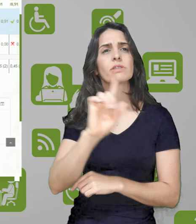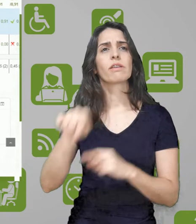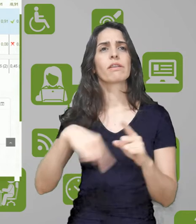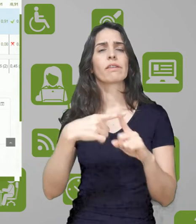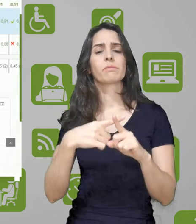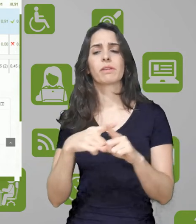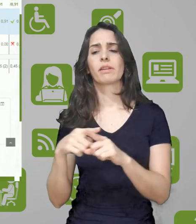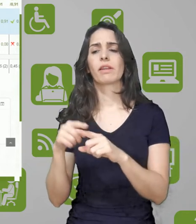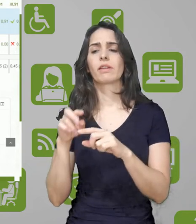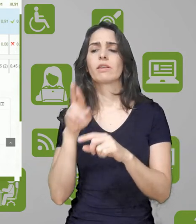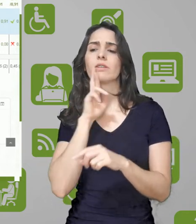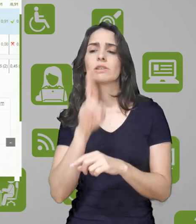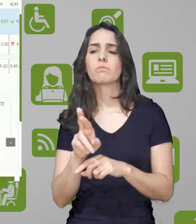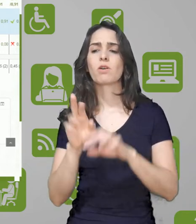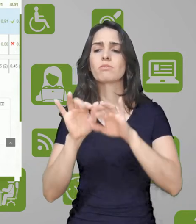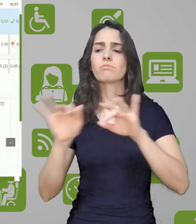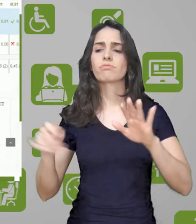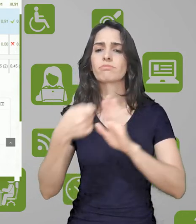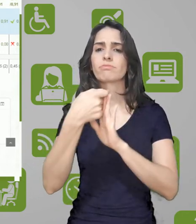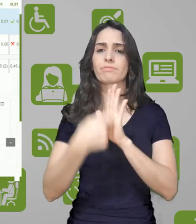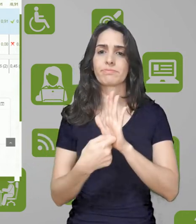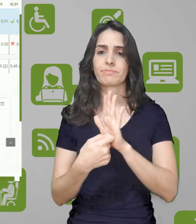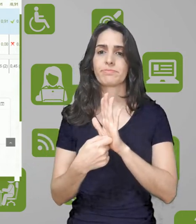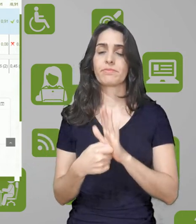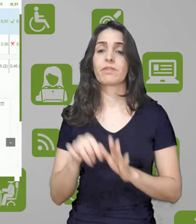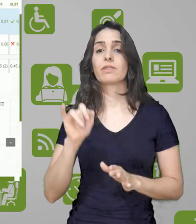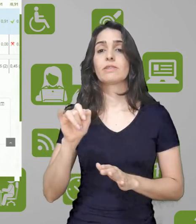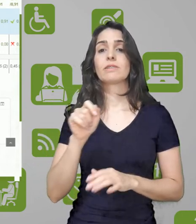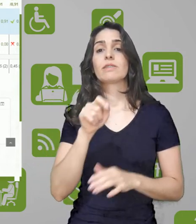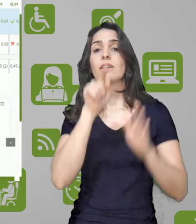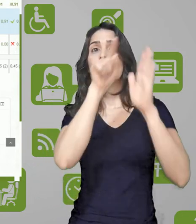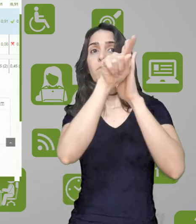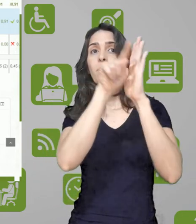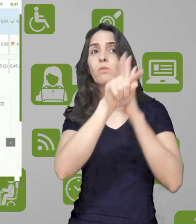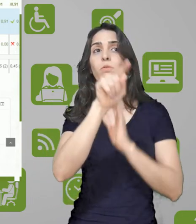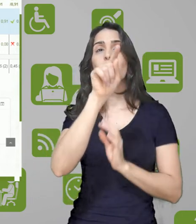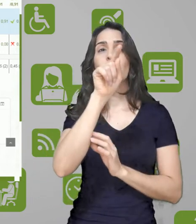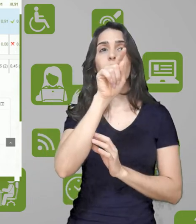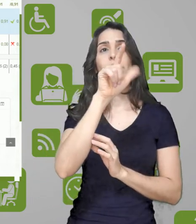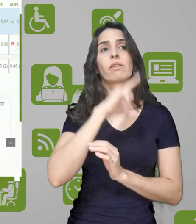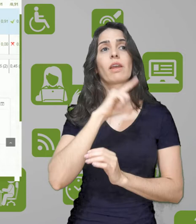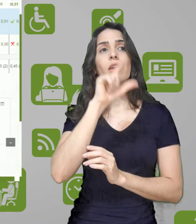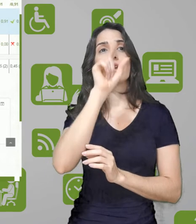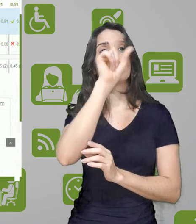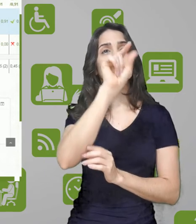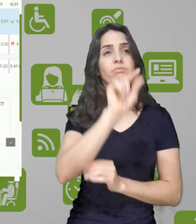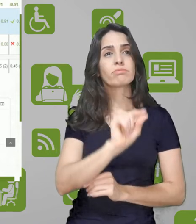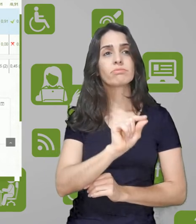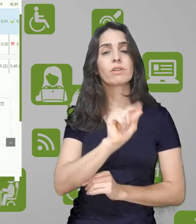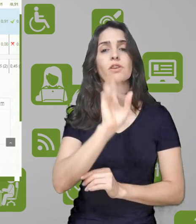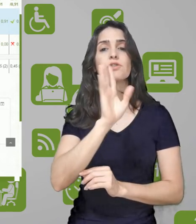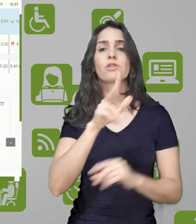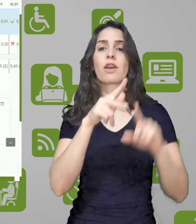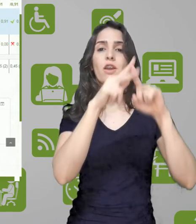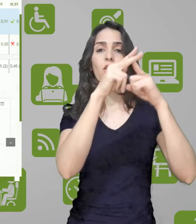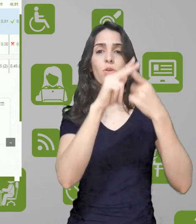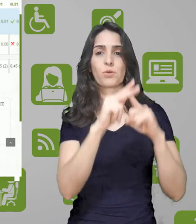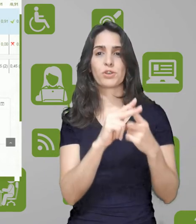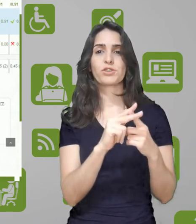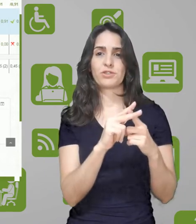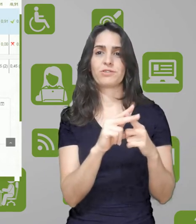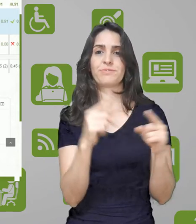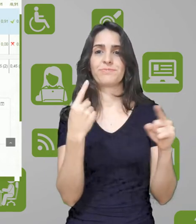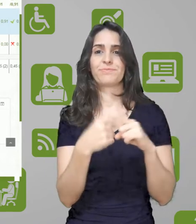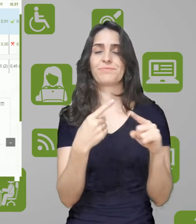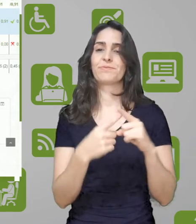e as de múltipla escolha Possivelmente já vou estar corrigidas se tudo está certo com a